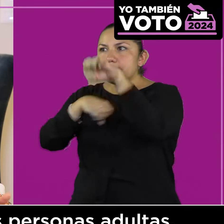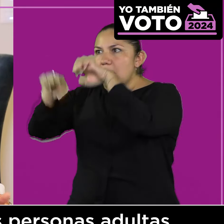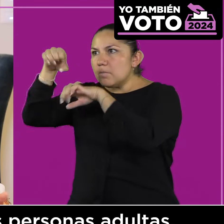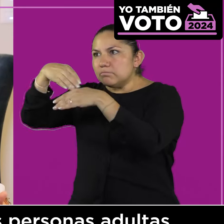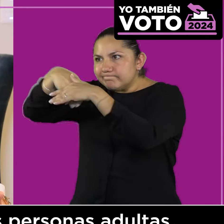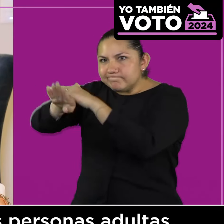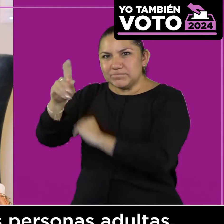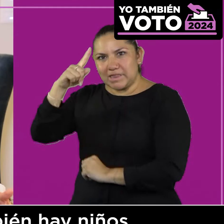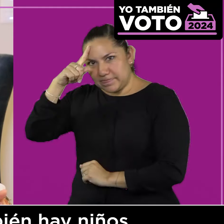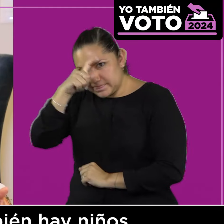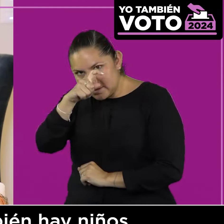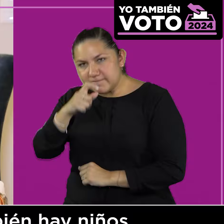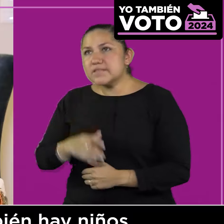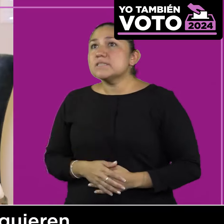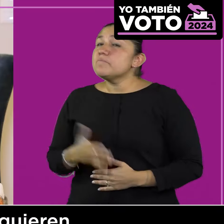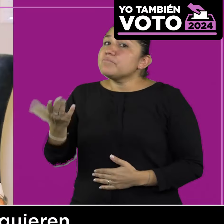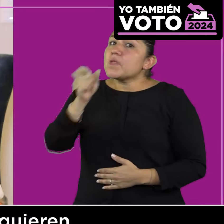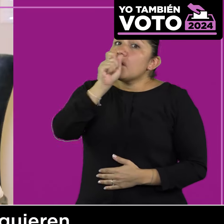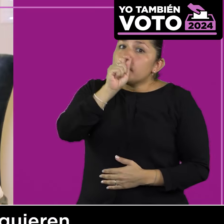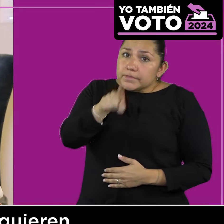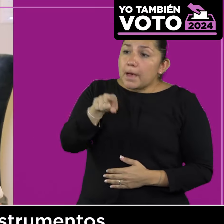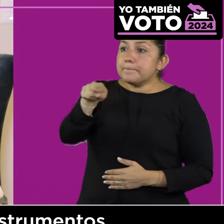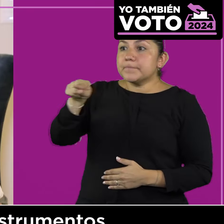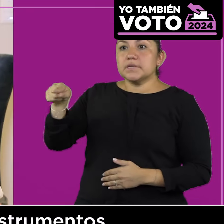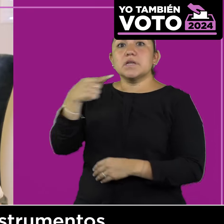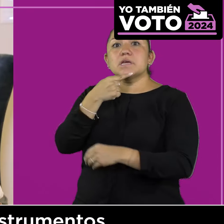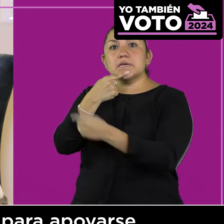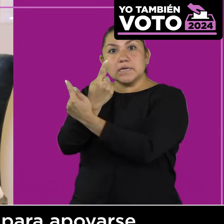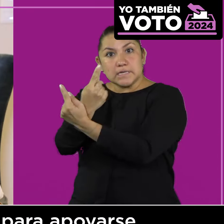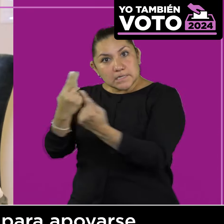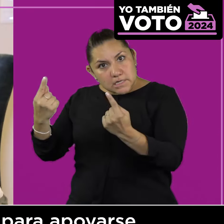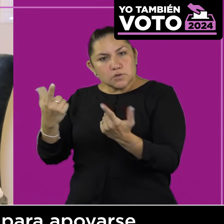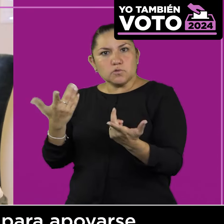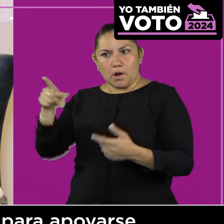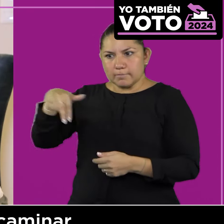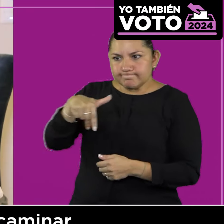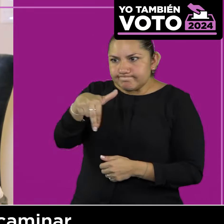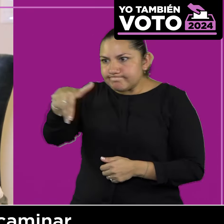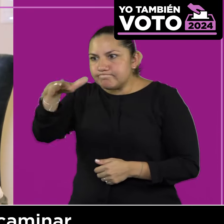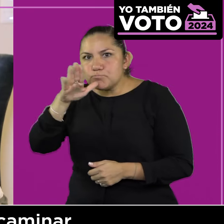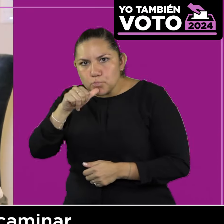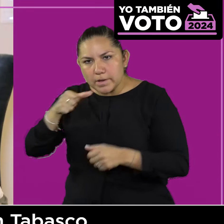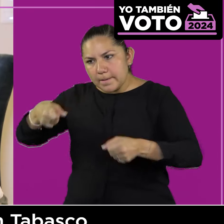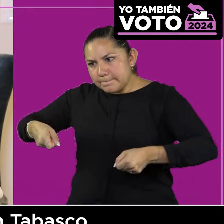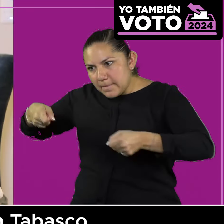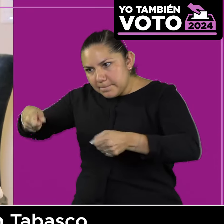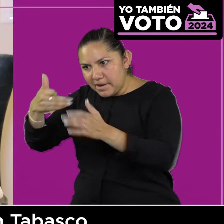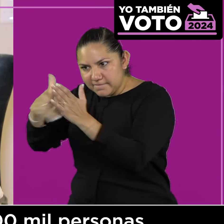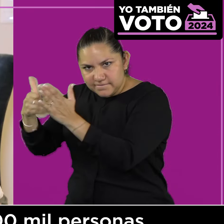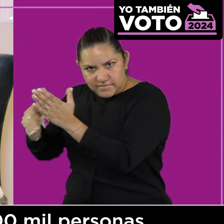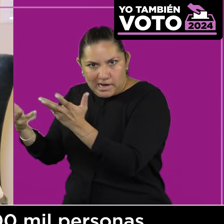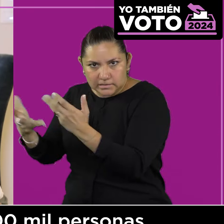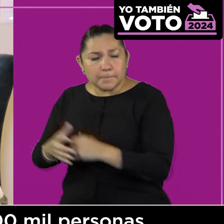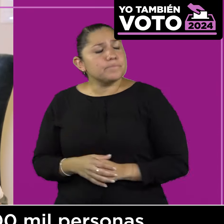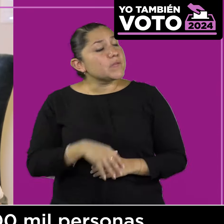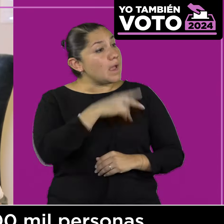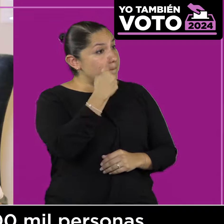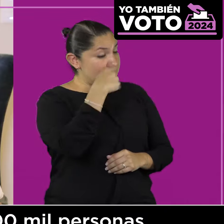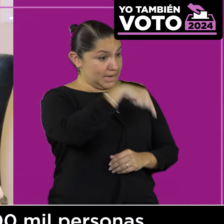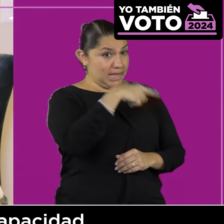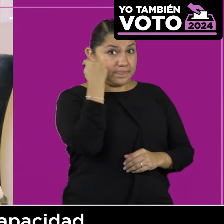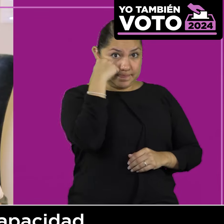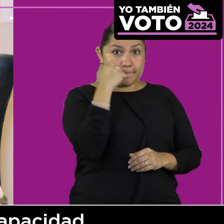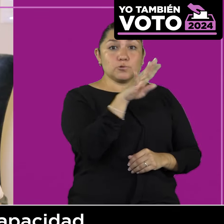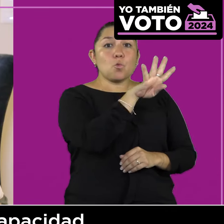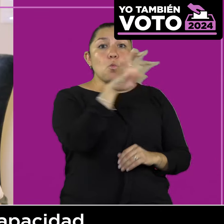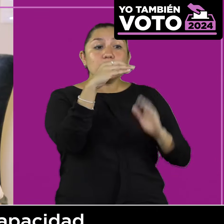y no nada más las personas adultas porque también hay niños que requieren de esos instrumentos precisamente para apoyarse y poder caminar Claro en Tabasco hay más de 400,000